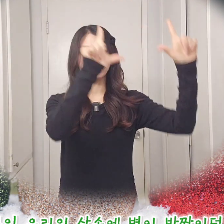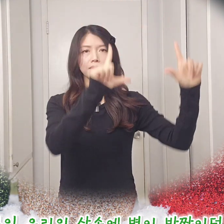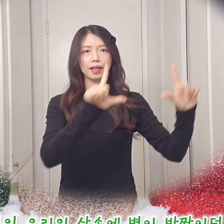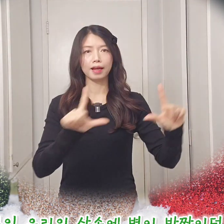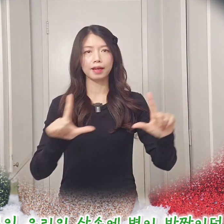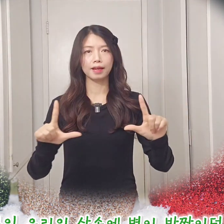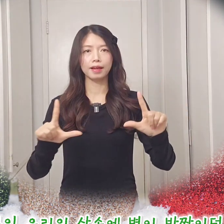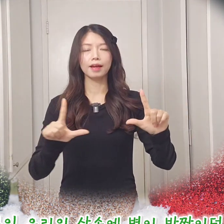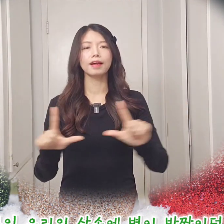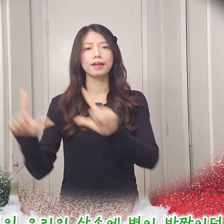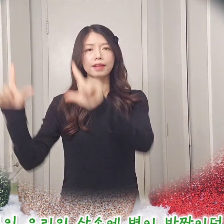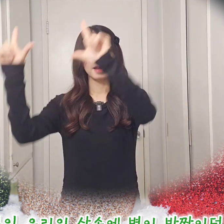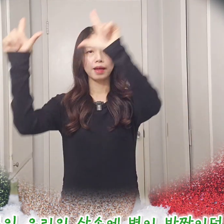됩니다. 삶